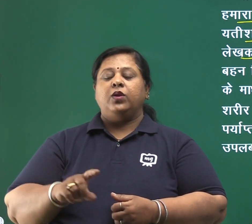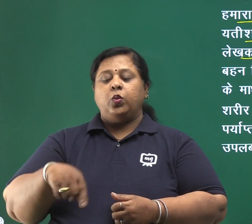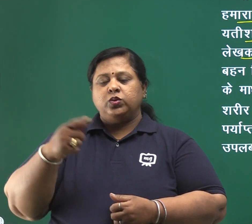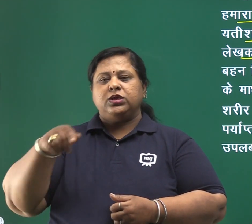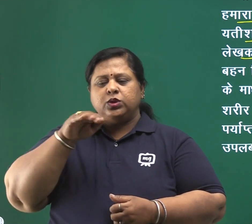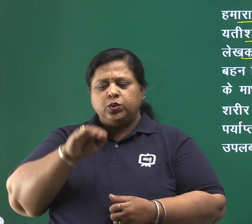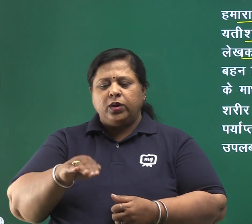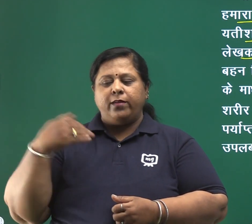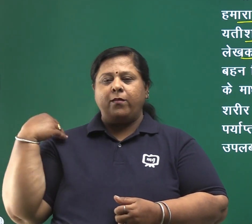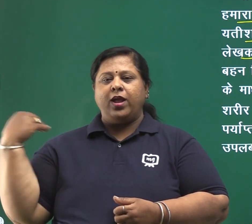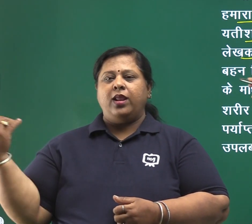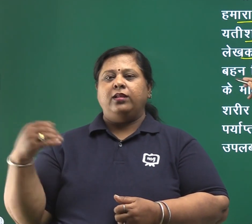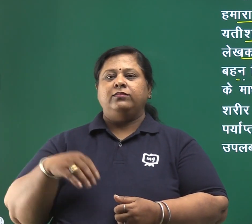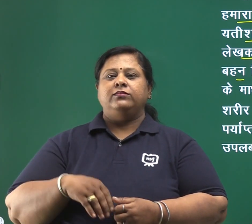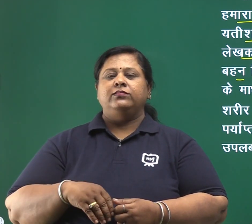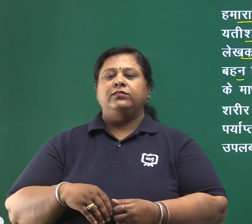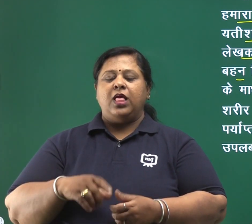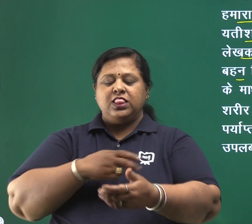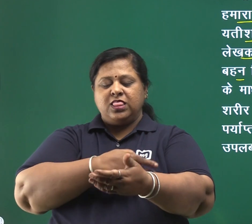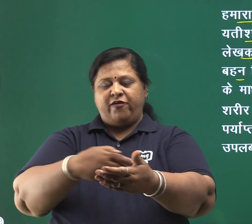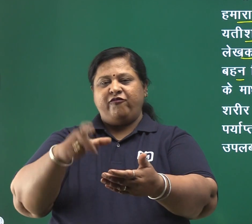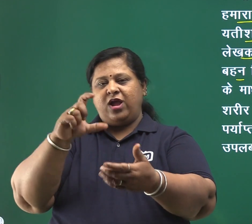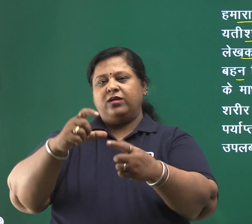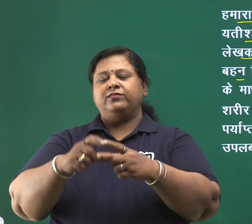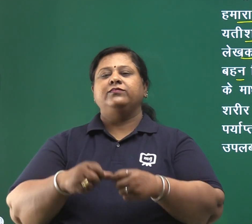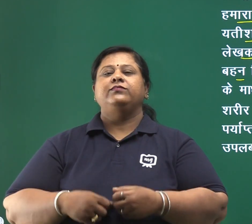उसकी छोटी बहन दिव्या